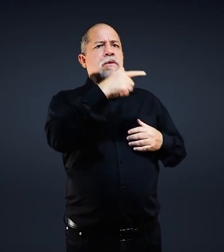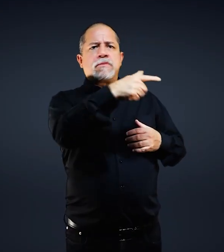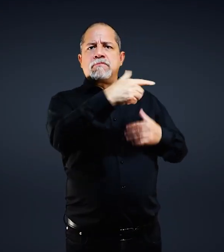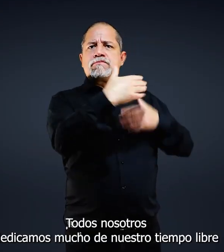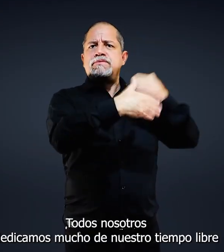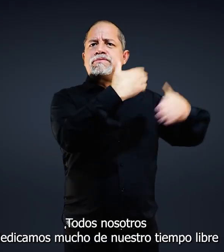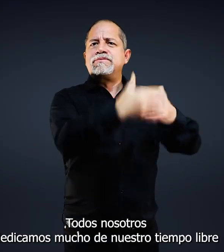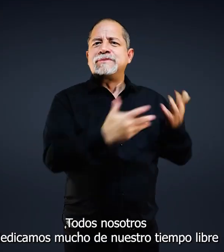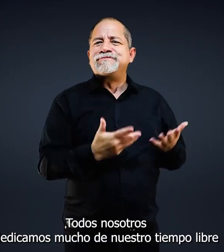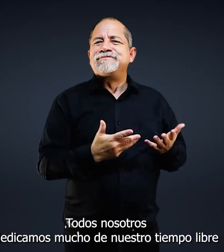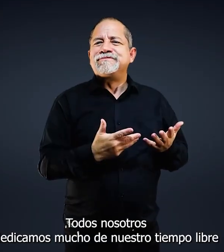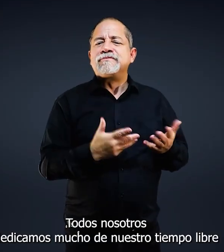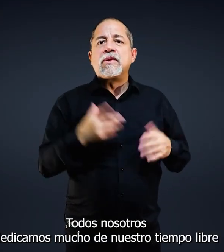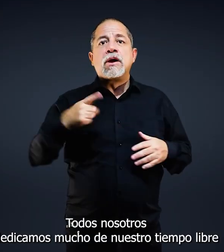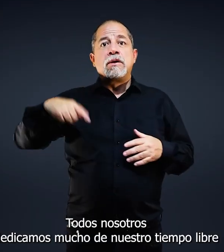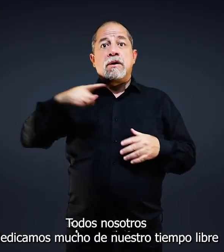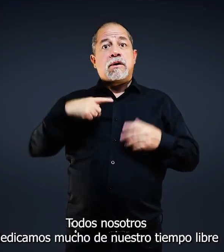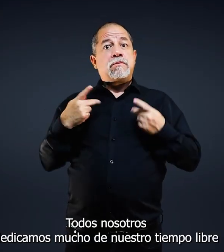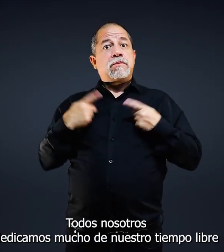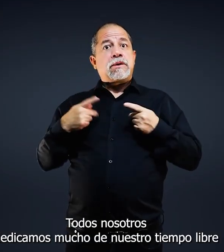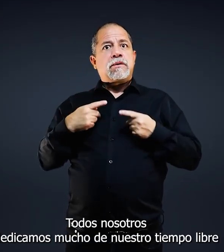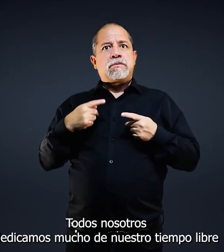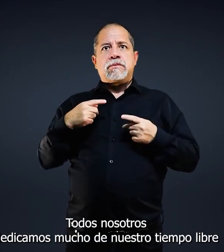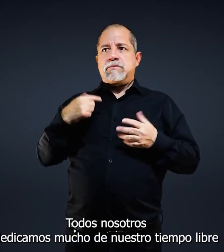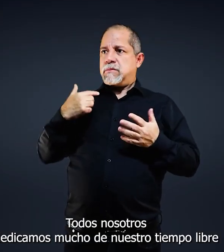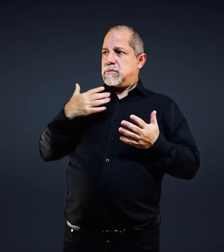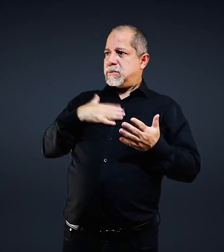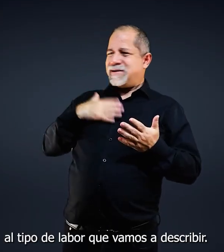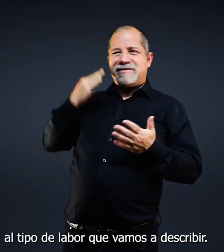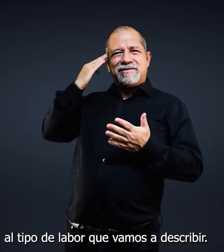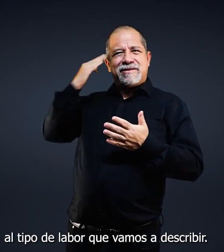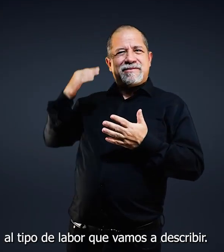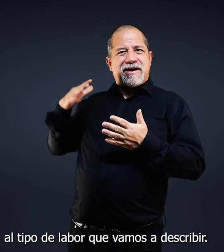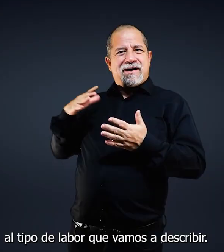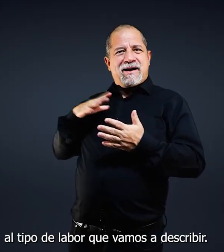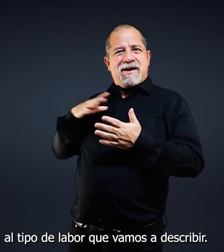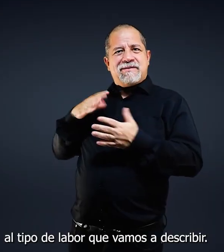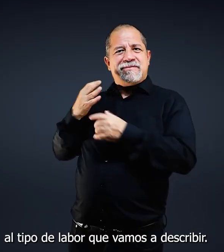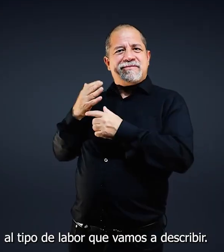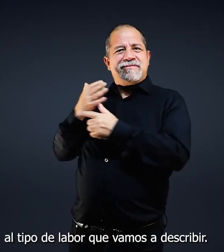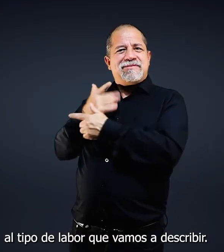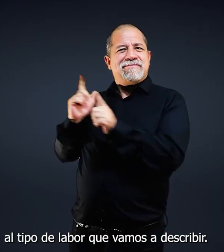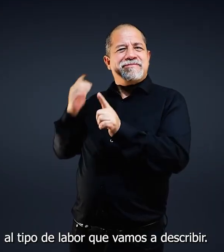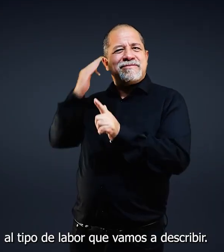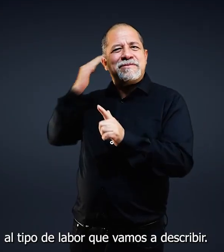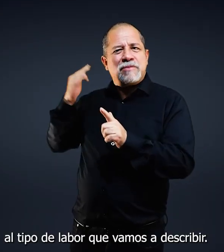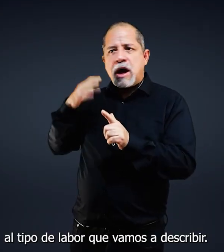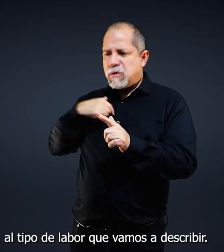Todos nosotros dedicamos mucho de nuestro tiempo libre al tipo de labor que vamos a describir.